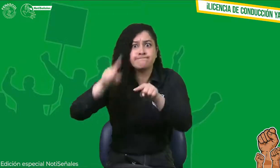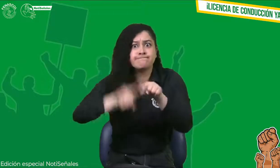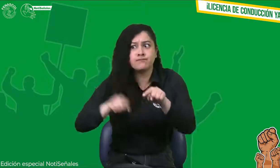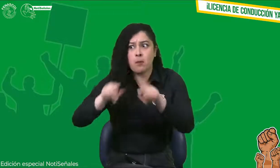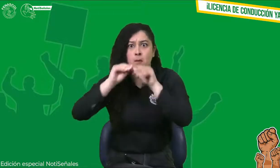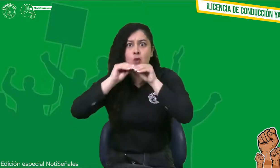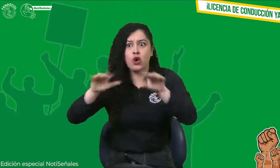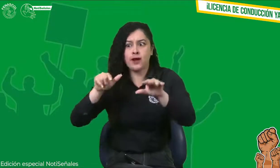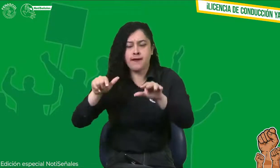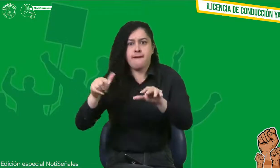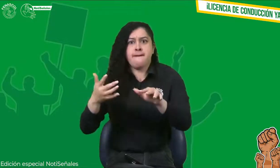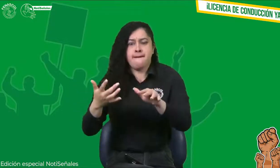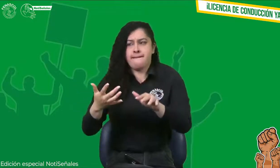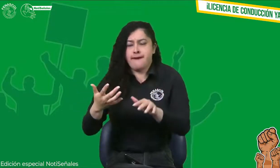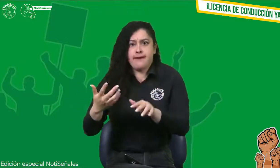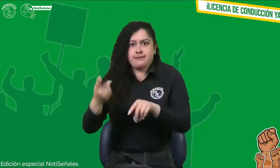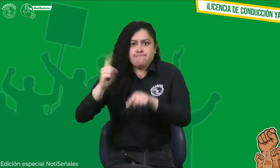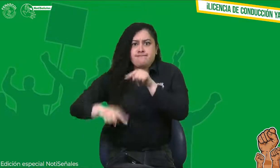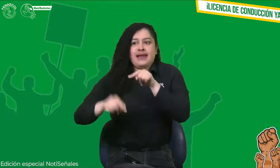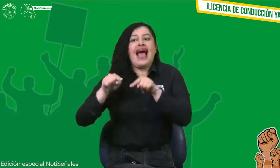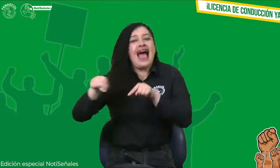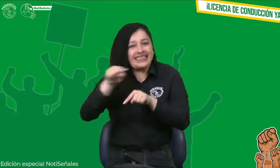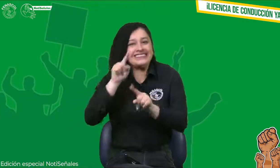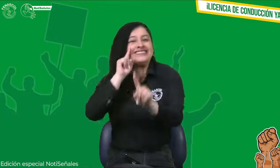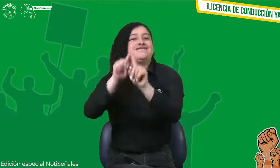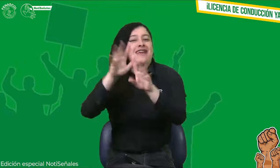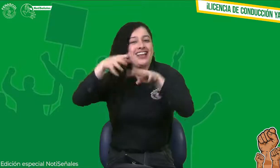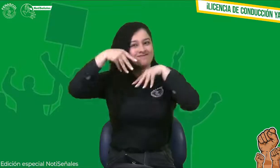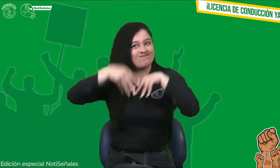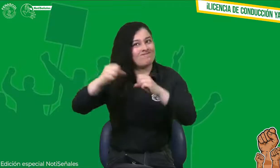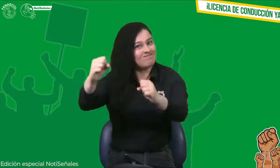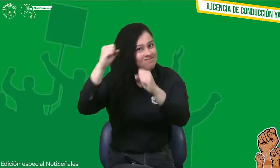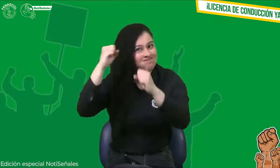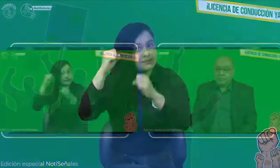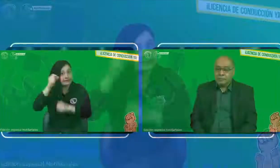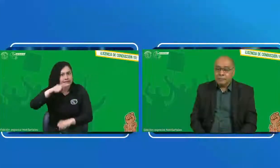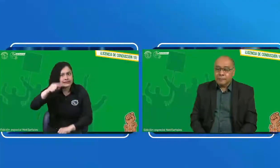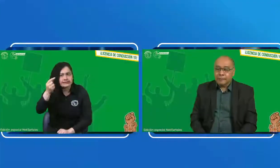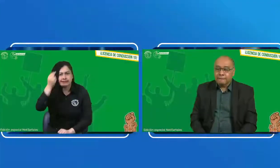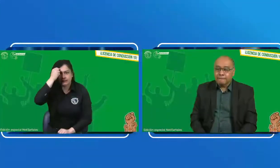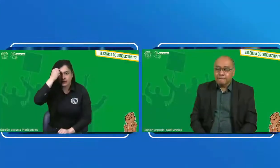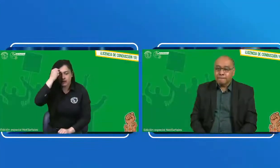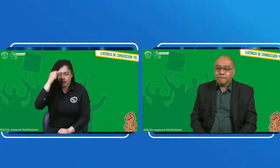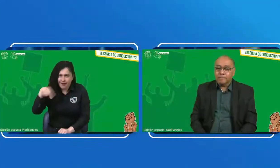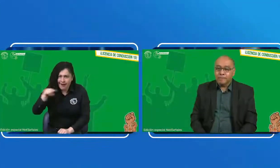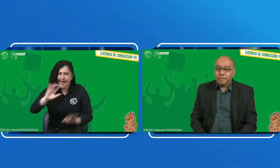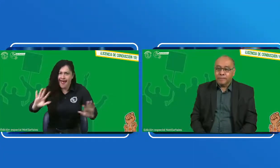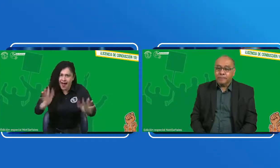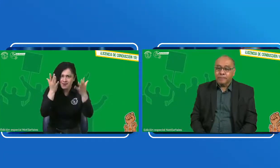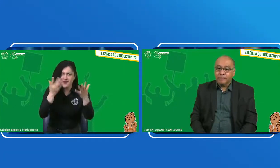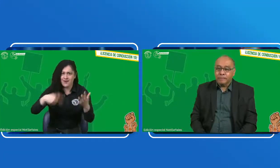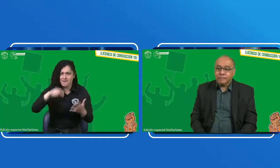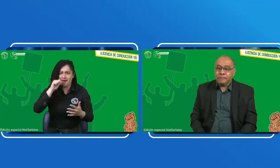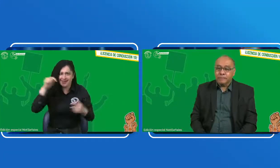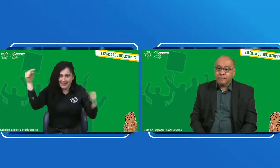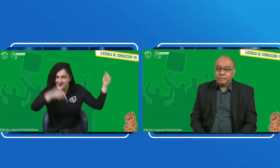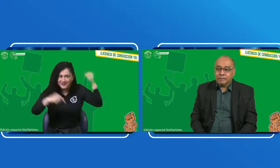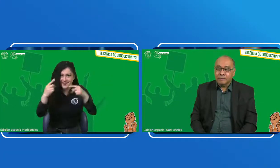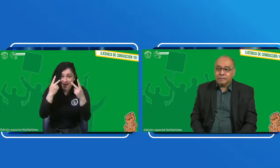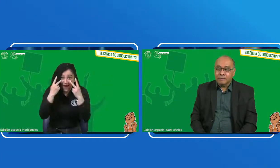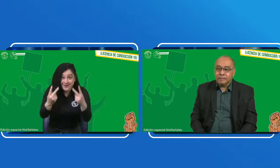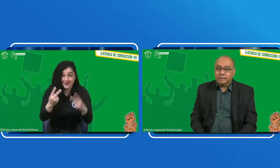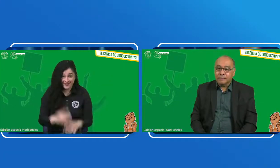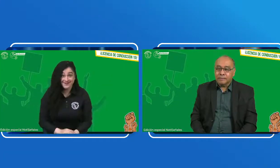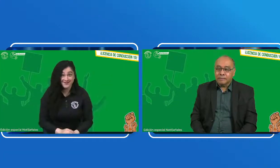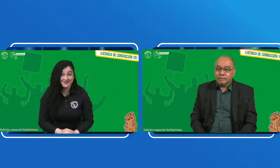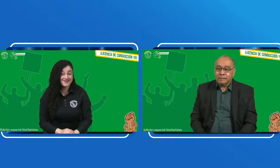privado, pero hay otras categorías en las cuales aún no tenemos esta posibilidad de licencia y por las cuales vamos a